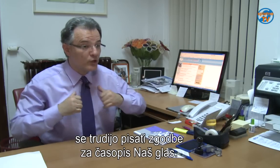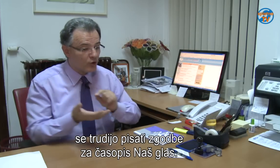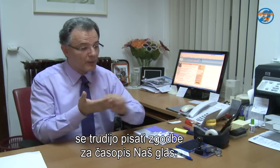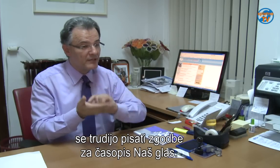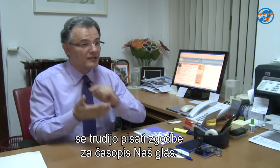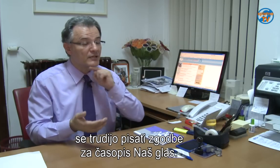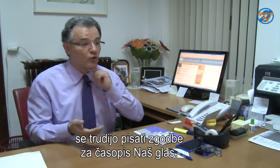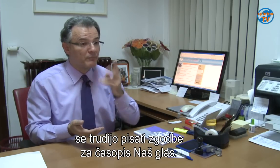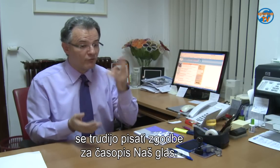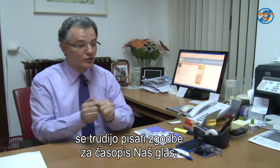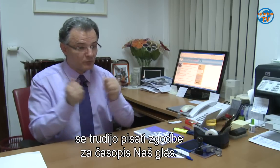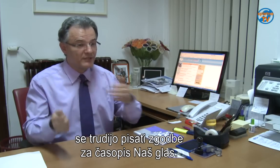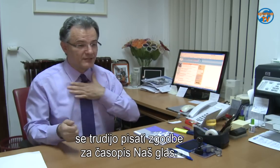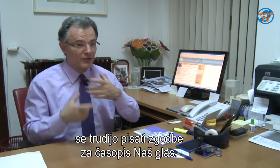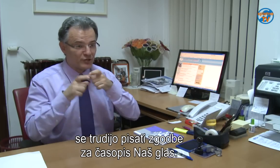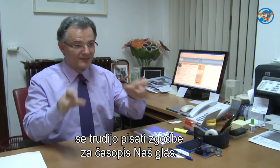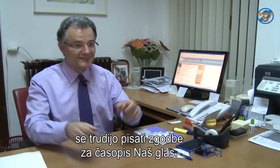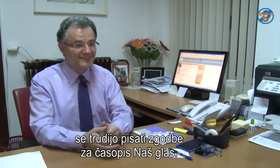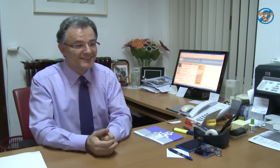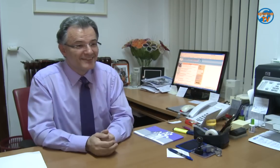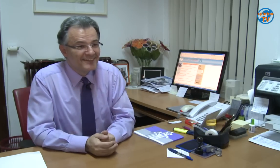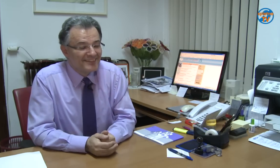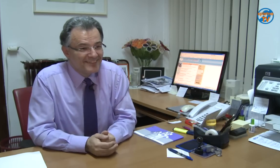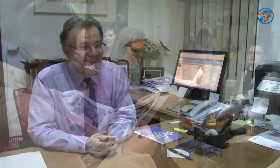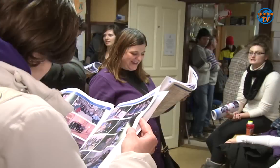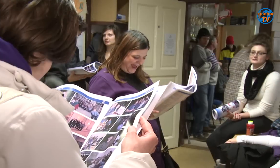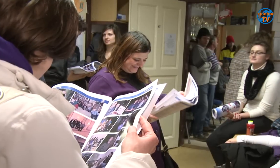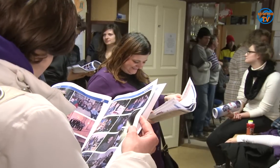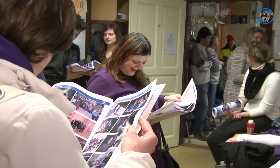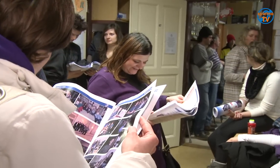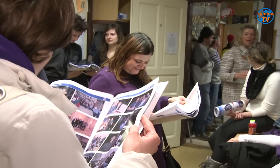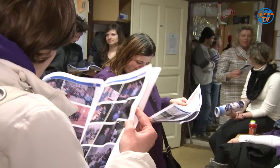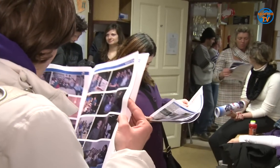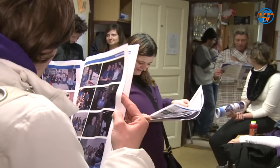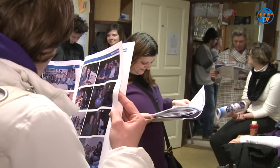trudijo napisati zgodbe v časopis Naš glas. En taj čas smo živela po sebe.